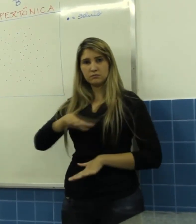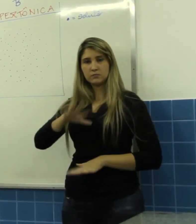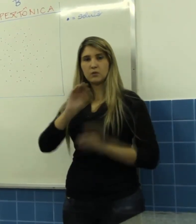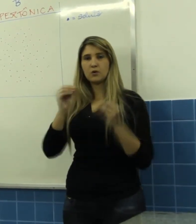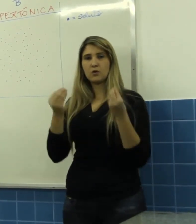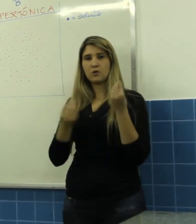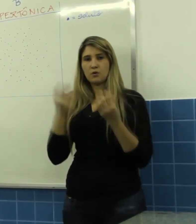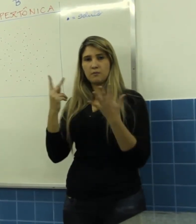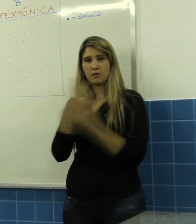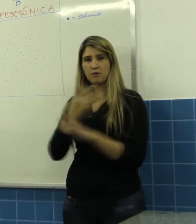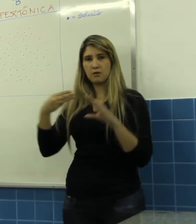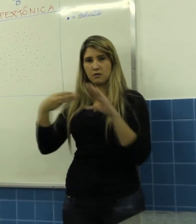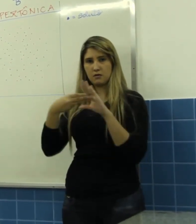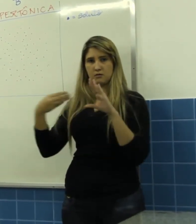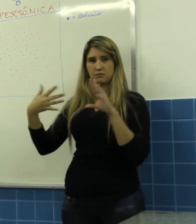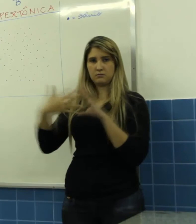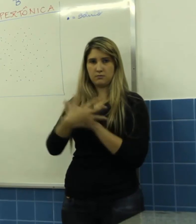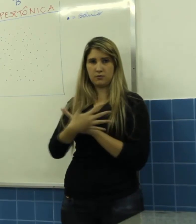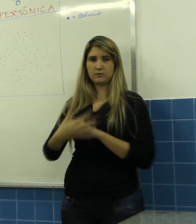osmose.